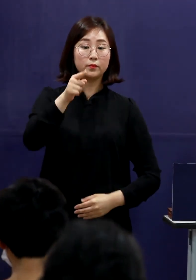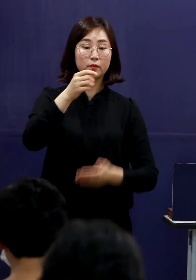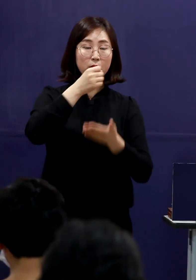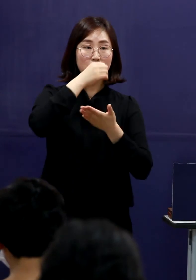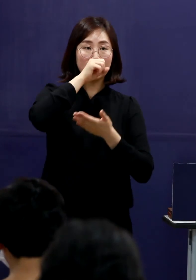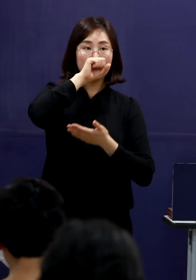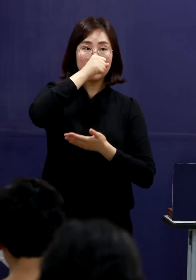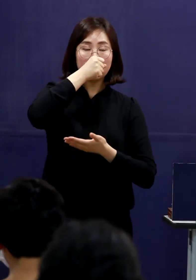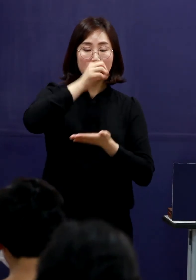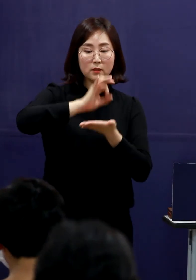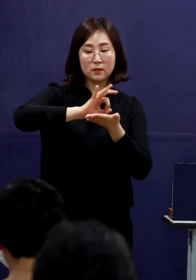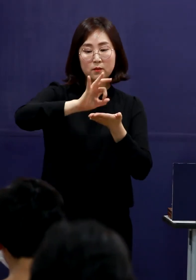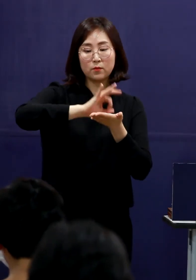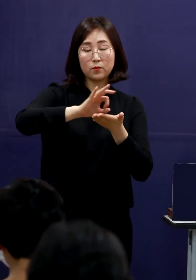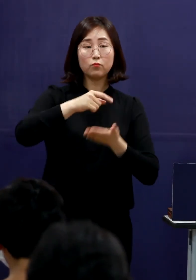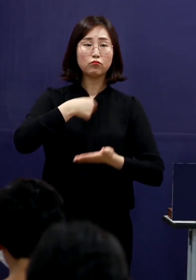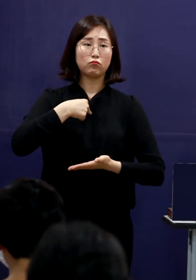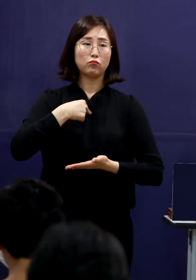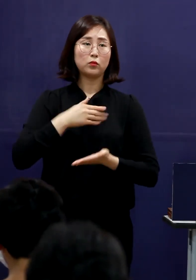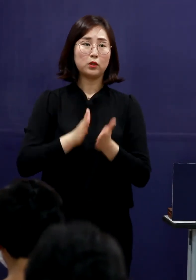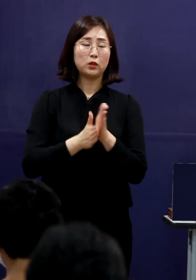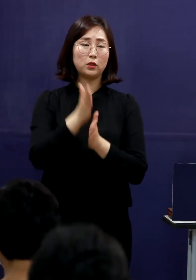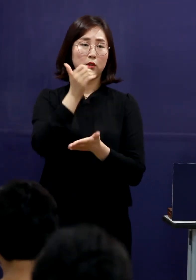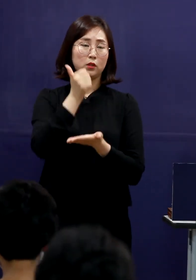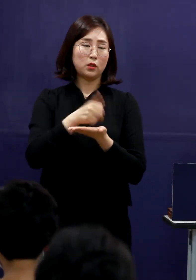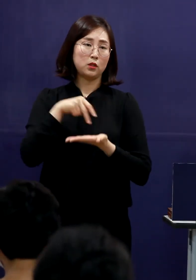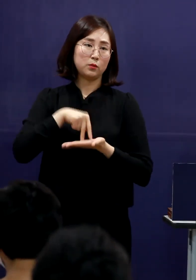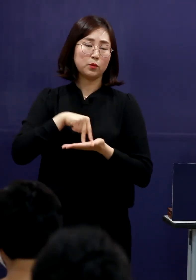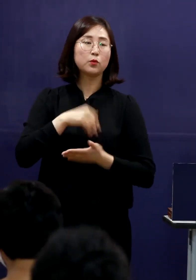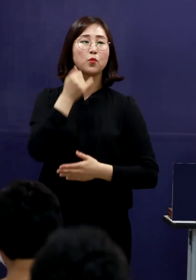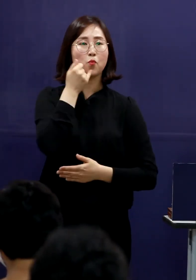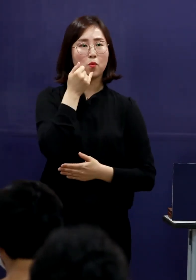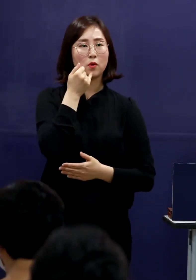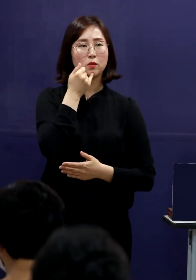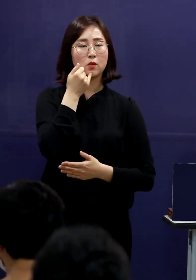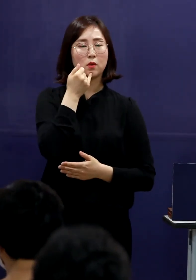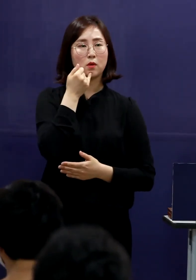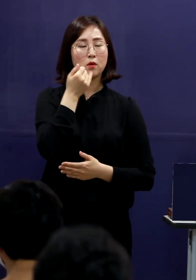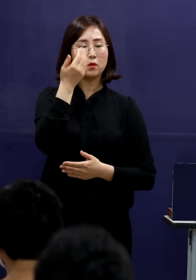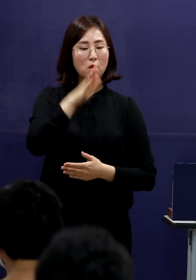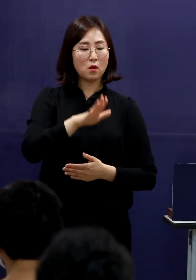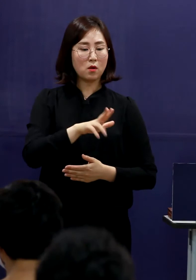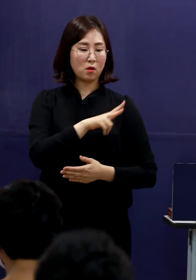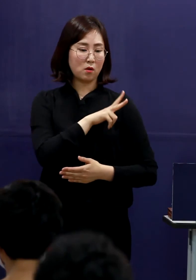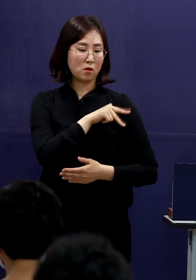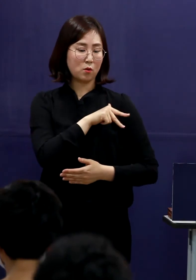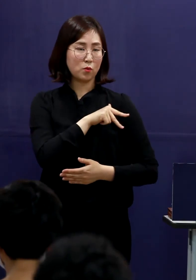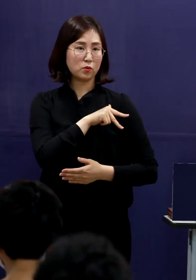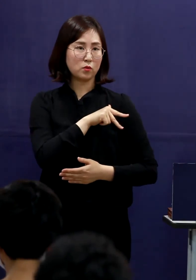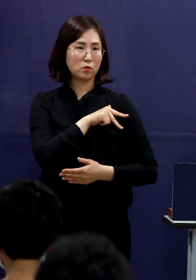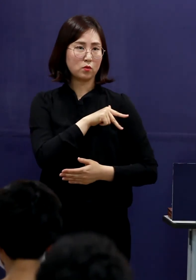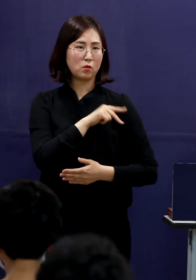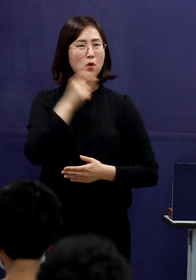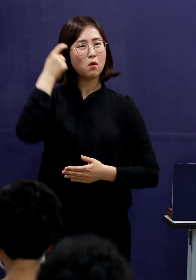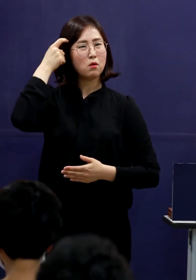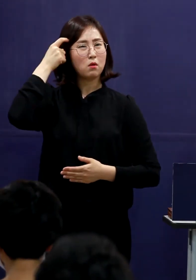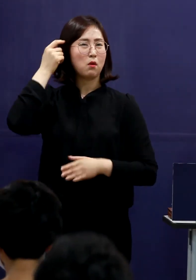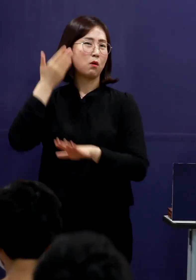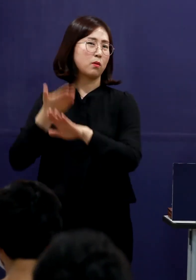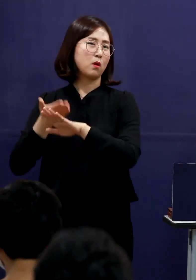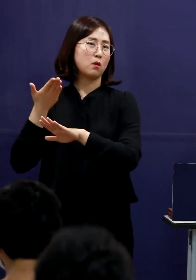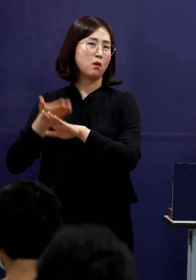좀 쓰는 것도 저는 괜찮다고 생각을 하는데 또 의회에서는 또 다르게 생각하시는